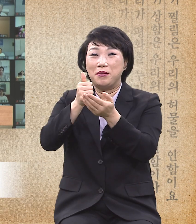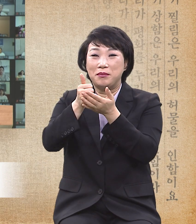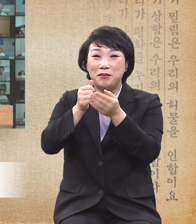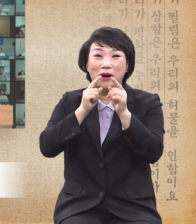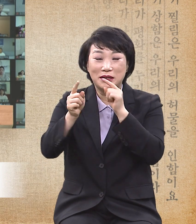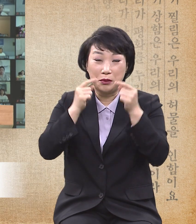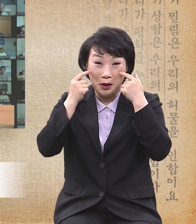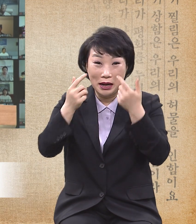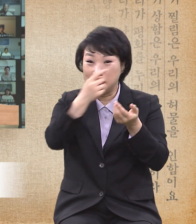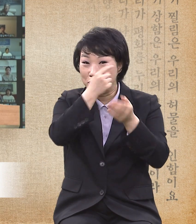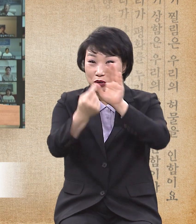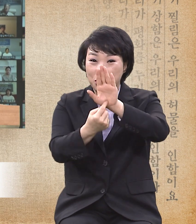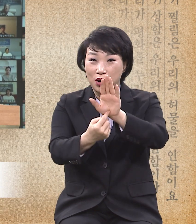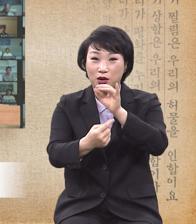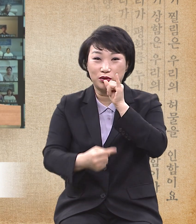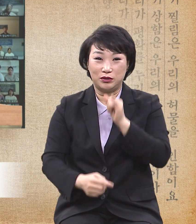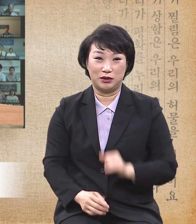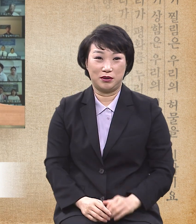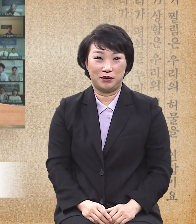말씀을 확실히 증거하더라.